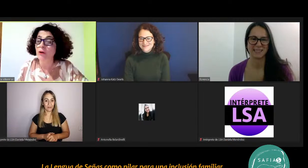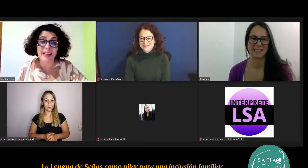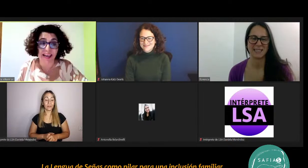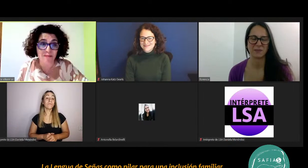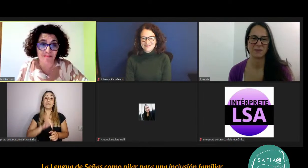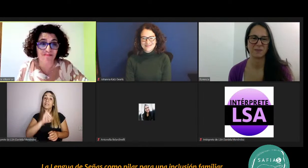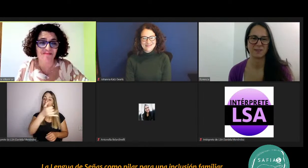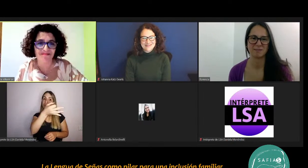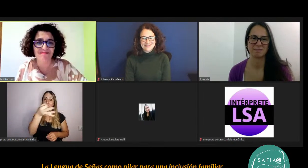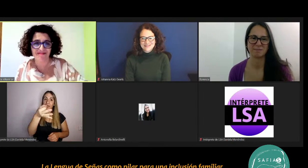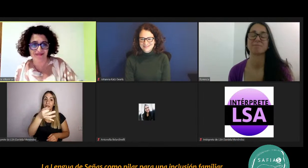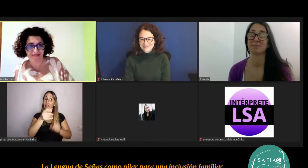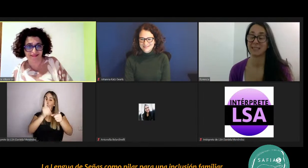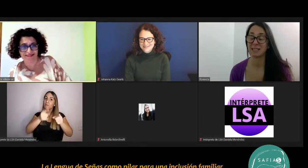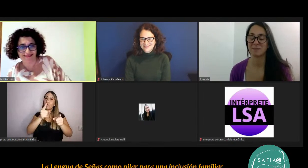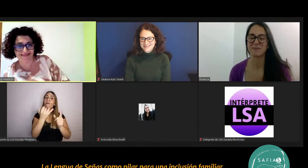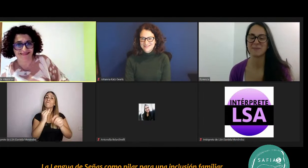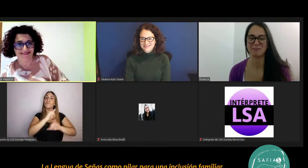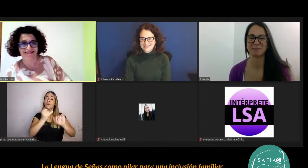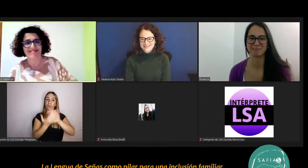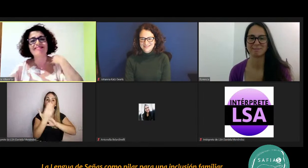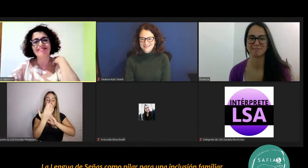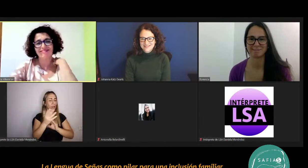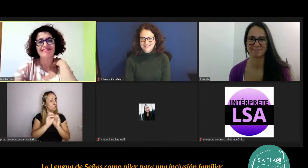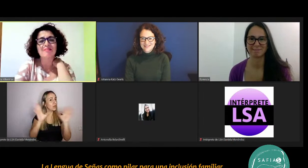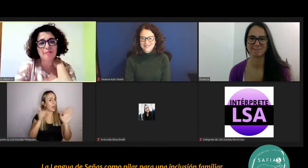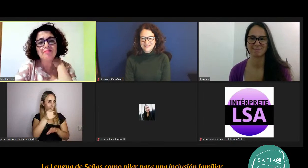Sí, y muy clara. Sí.